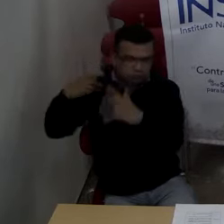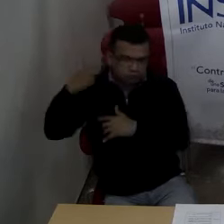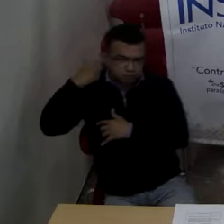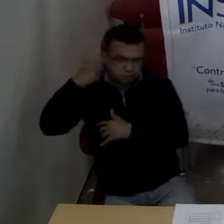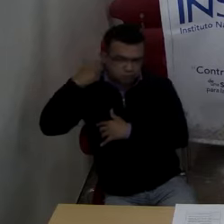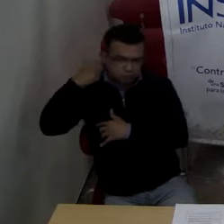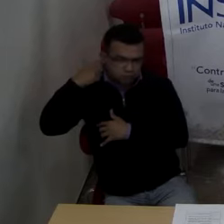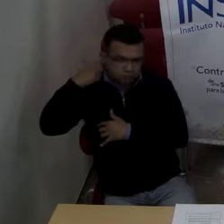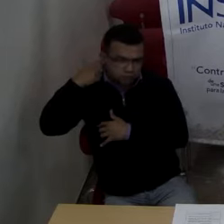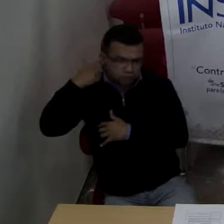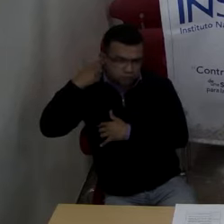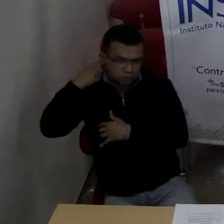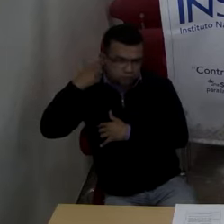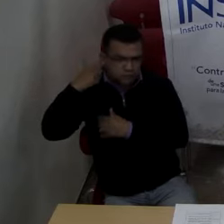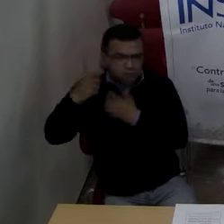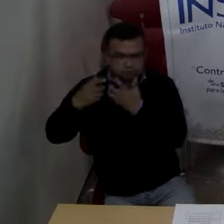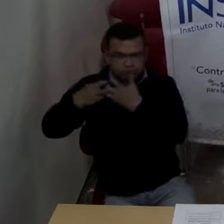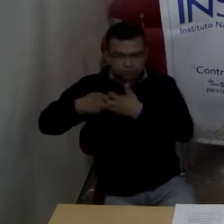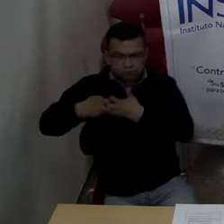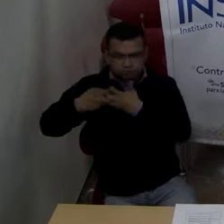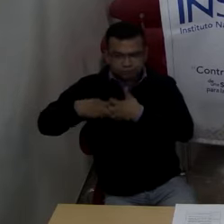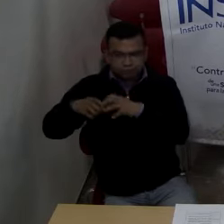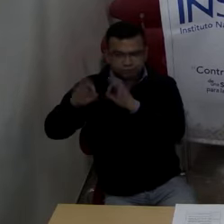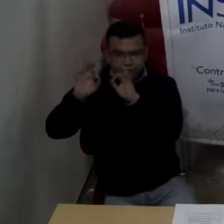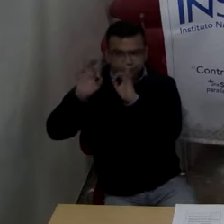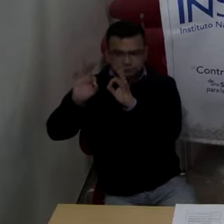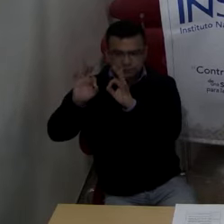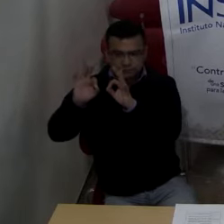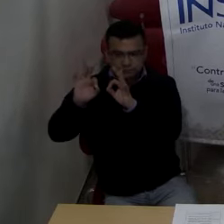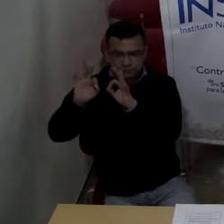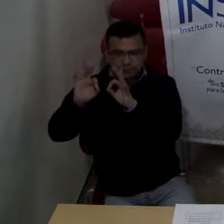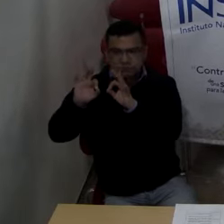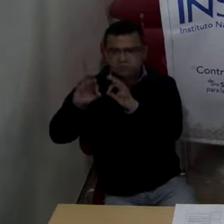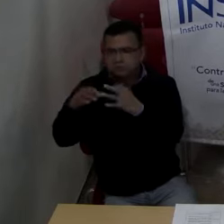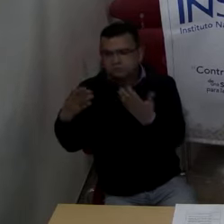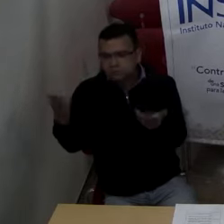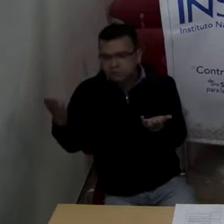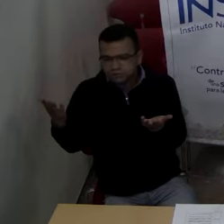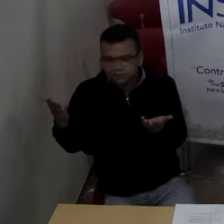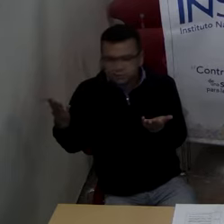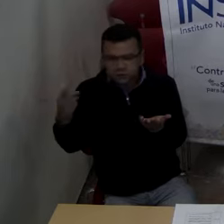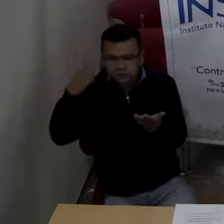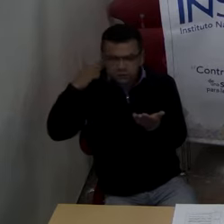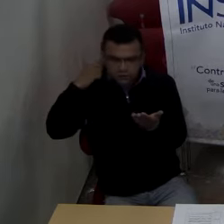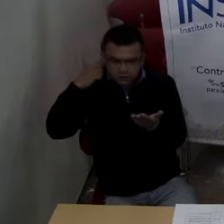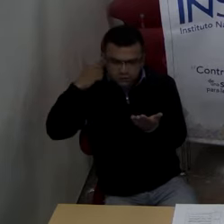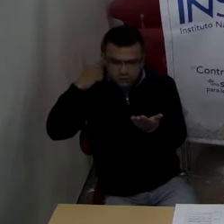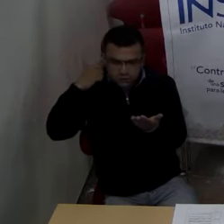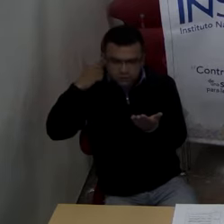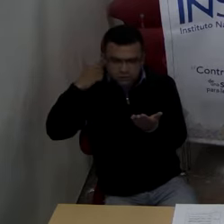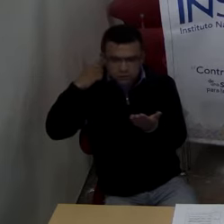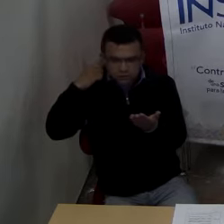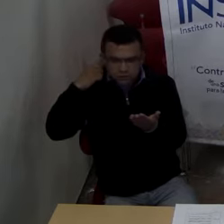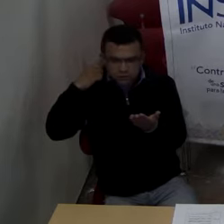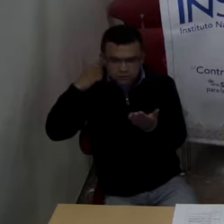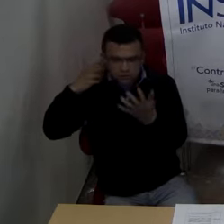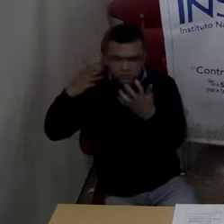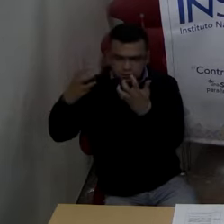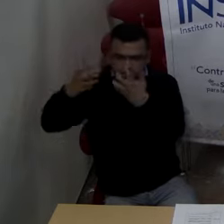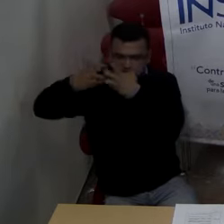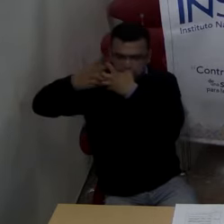auditiva y el buen funcionamiento involucra unas vías que se denominan primarias y no